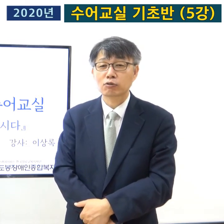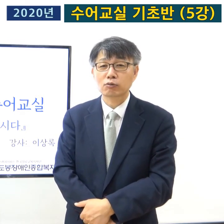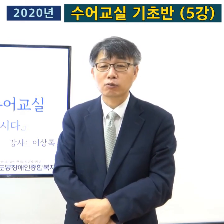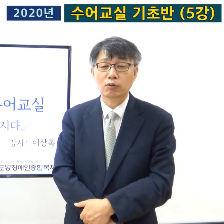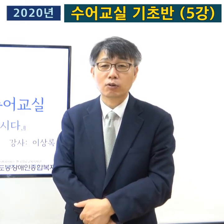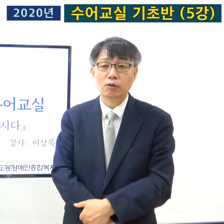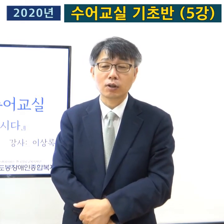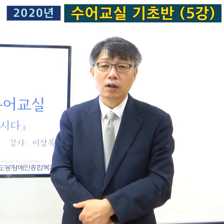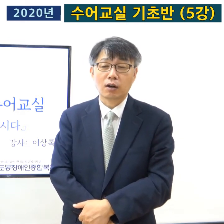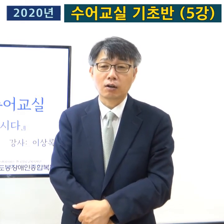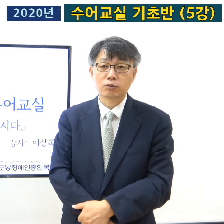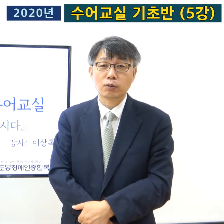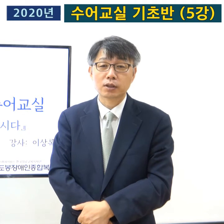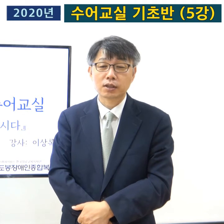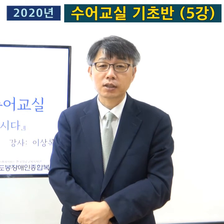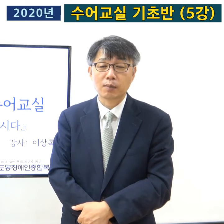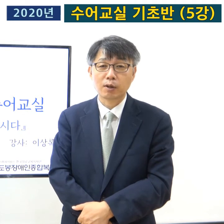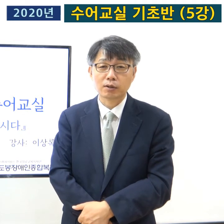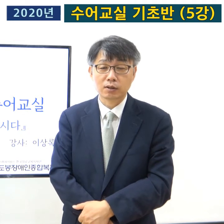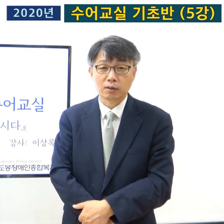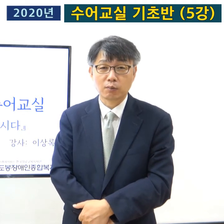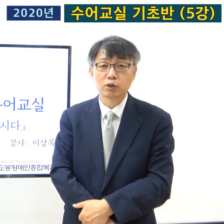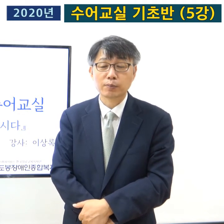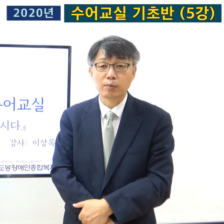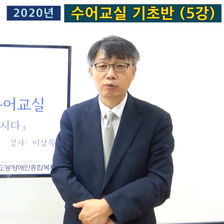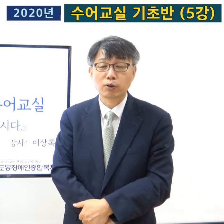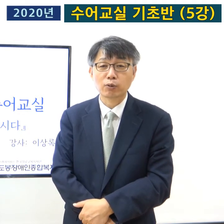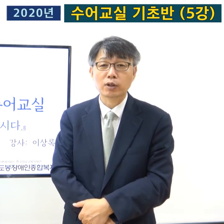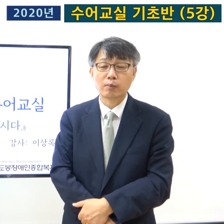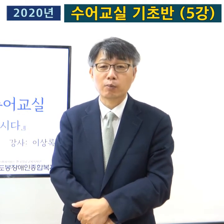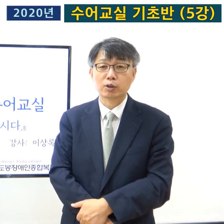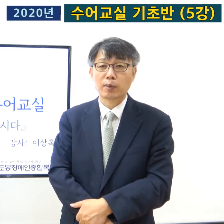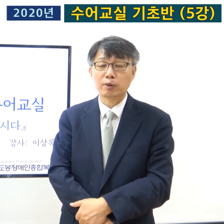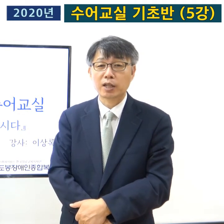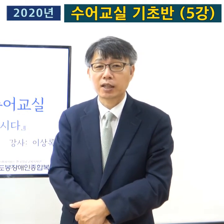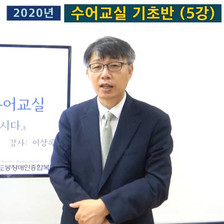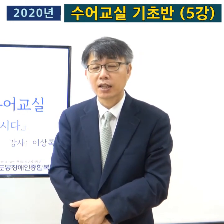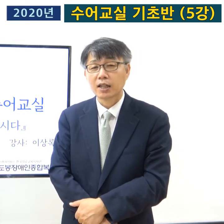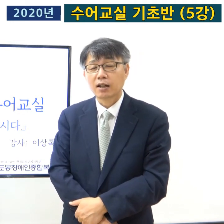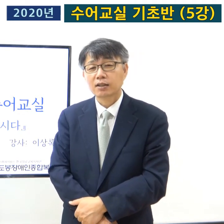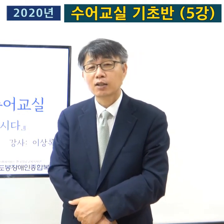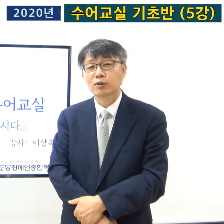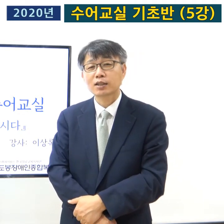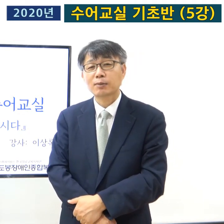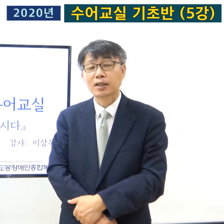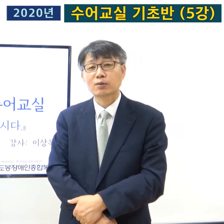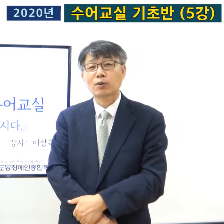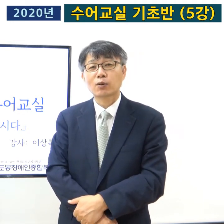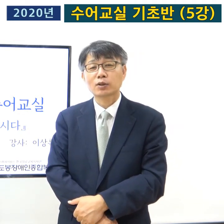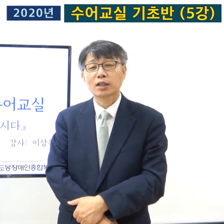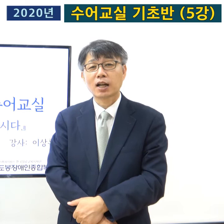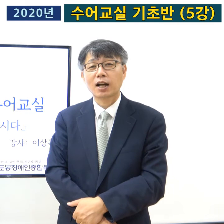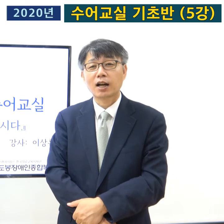지난주 수어들을 한번 복습해보고요. 노래도 한번 복습해볼 텐데, 지난주까지만 해도